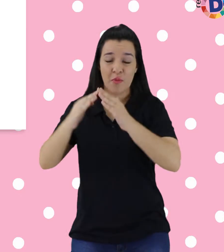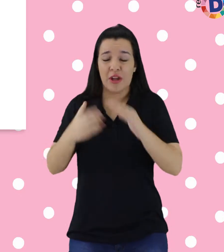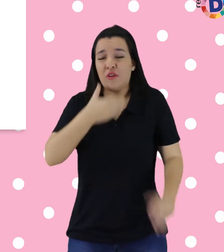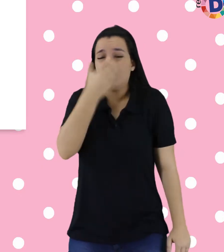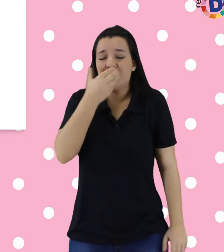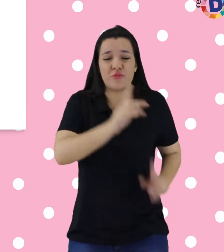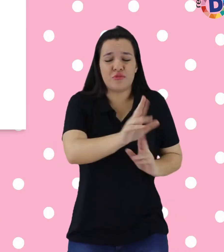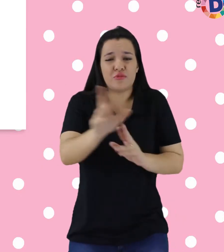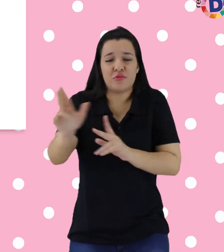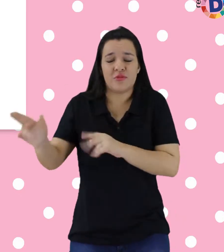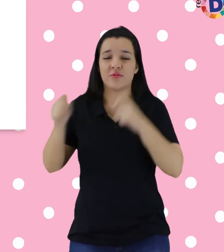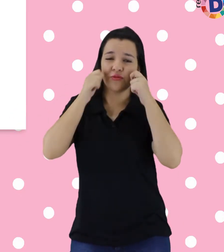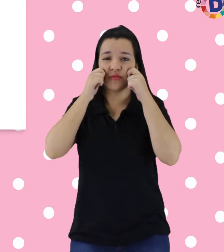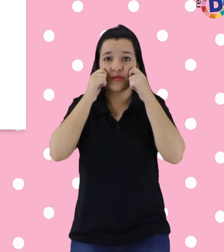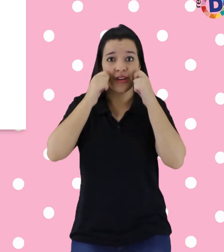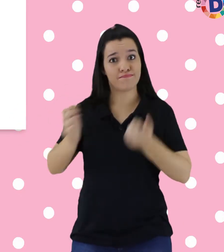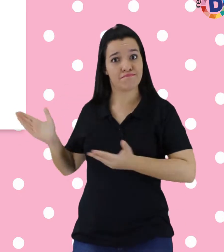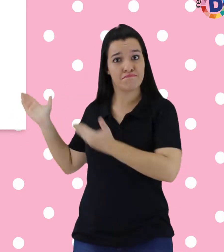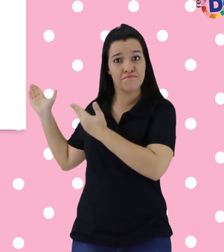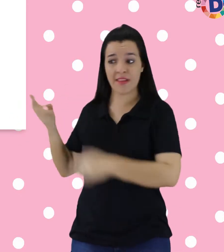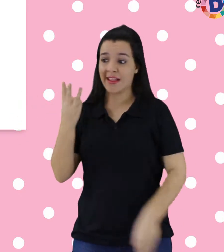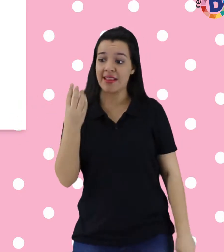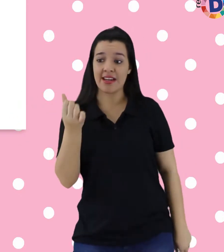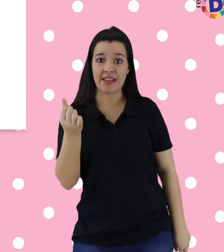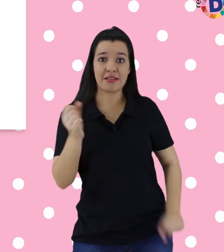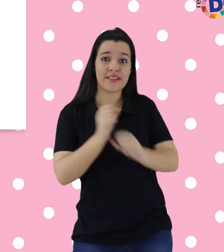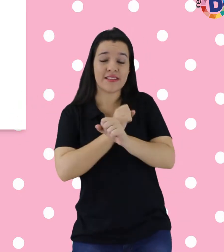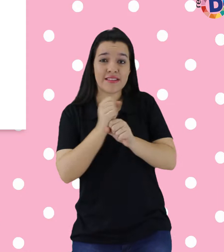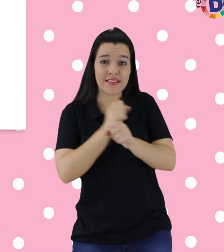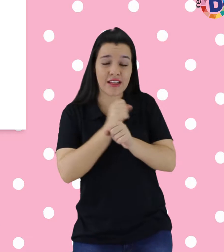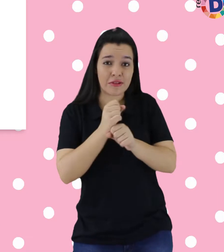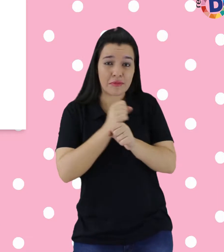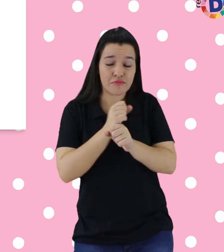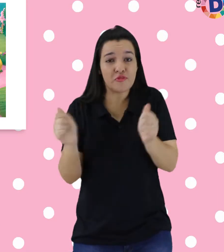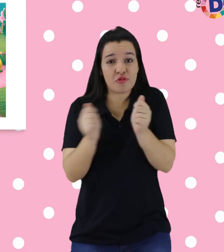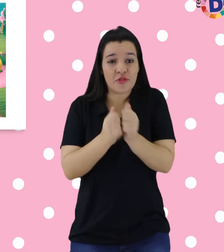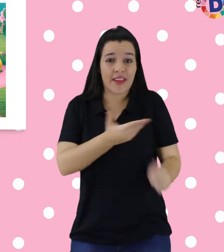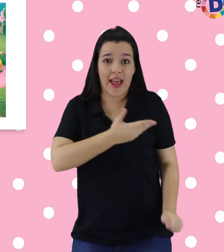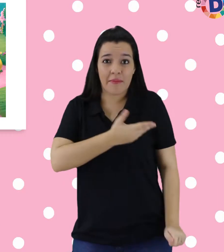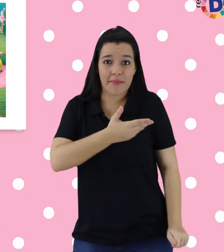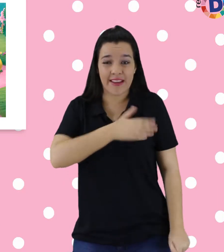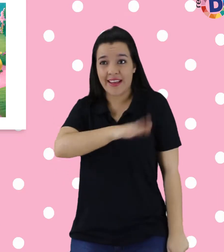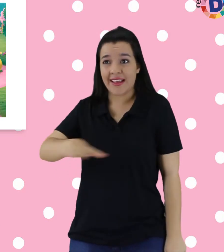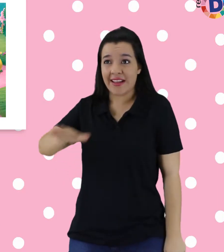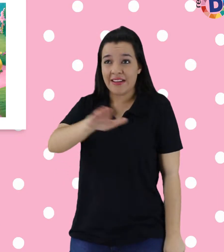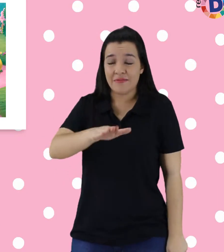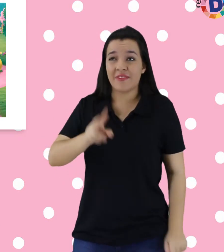36 anos a moranguinho e suas amigas fazem a alegria da criançada tanto em forma de